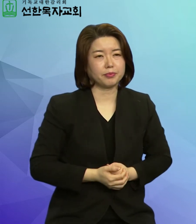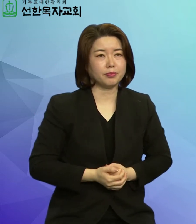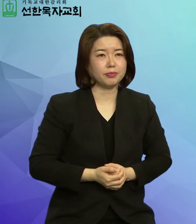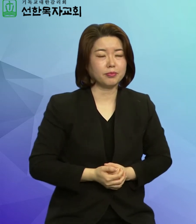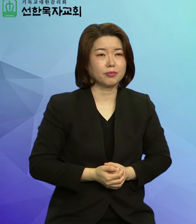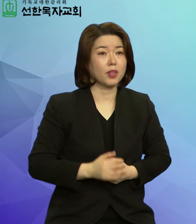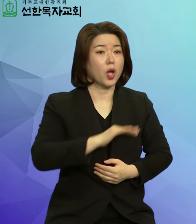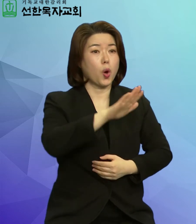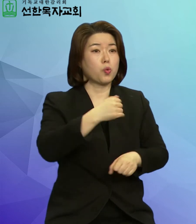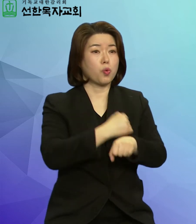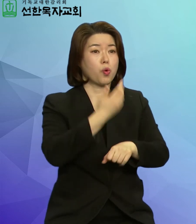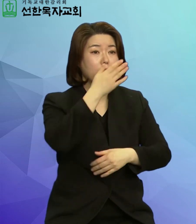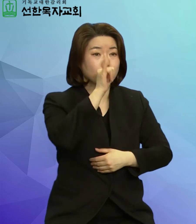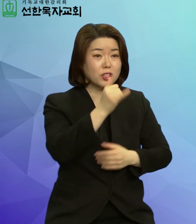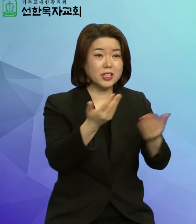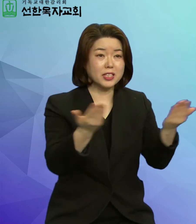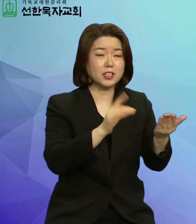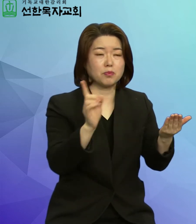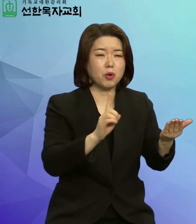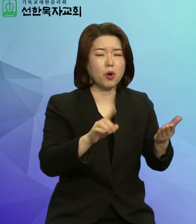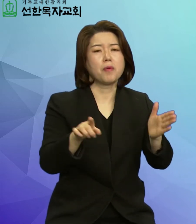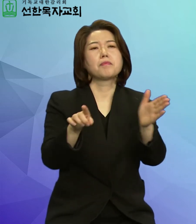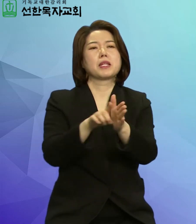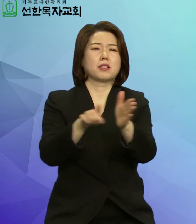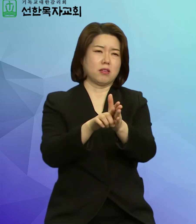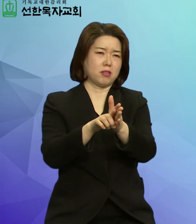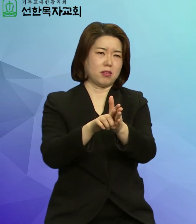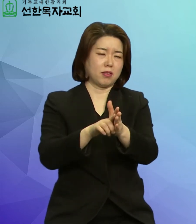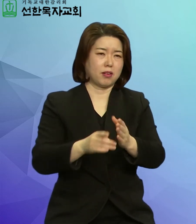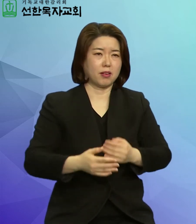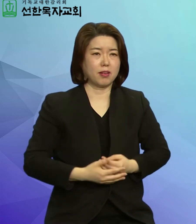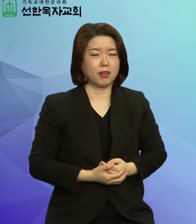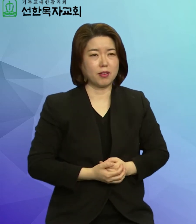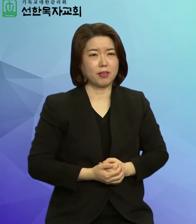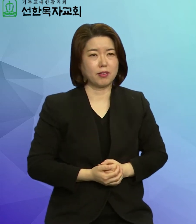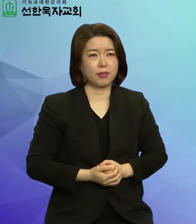말합니다. 우리가 할 수 있는 일은 믿는 거예요. 정말